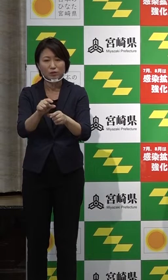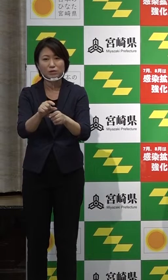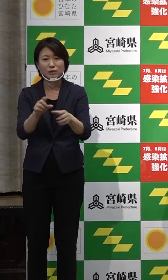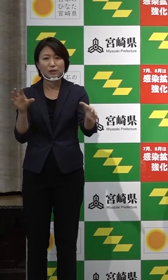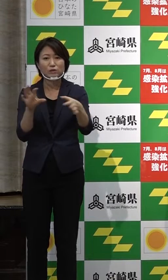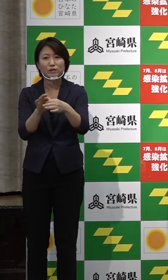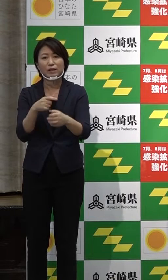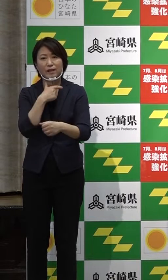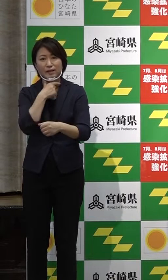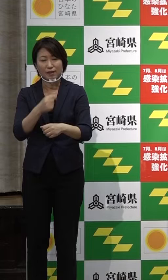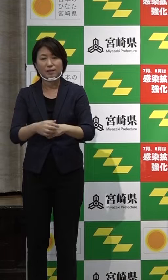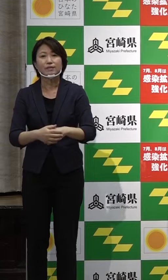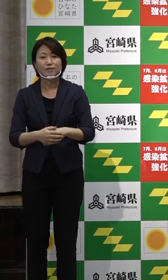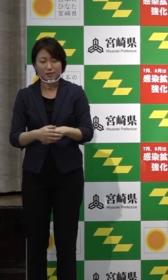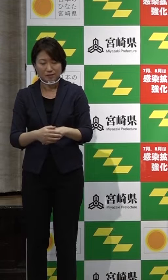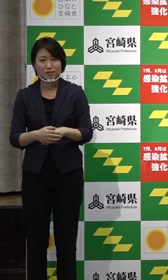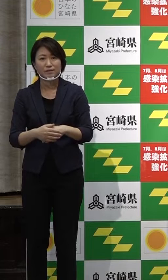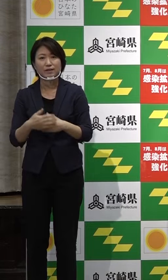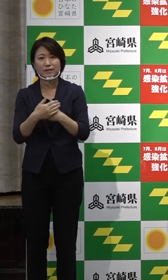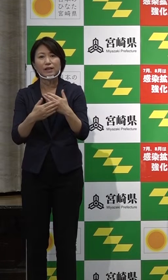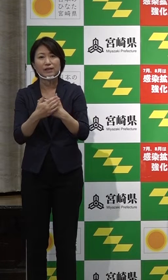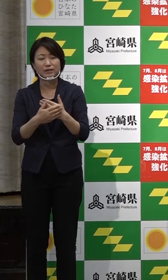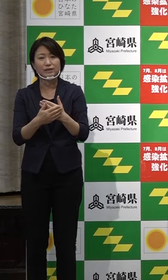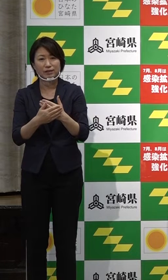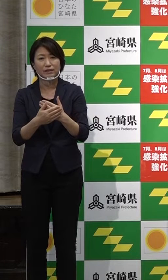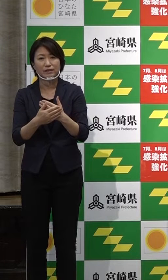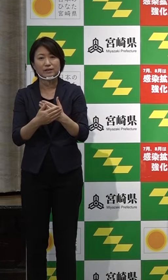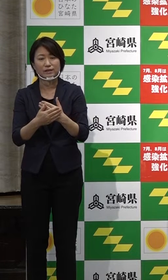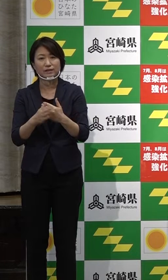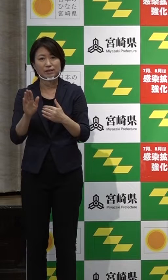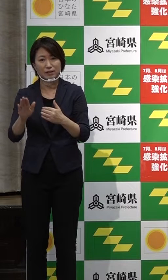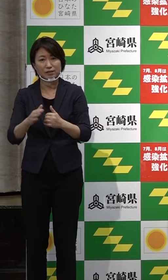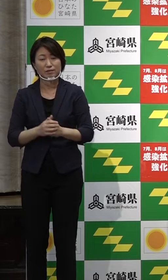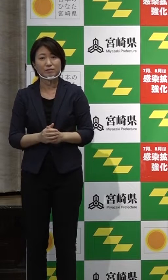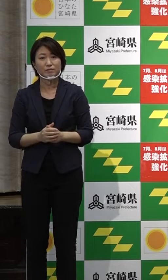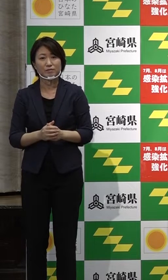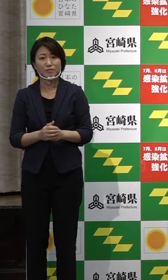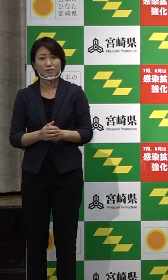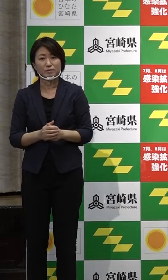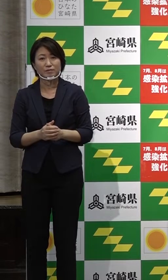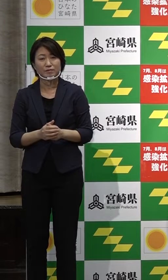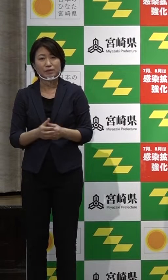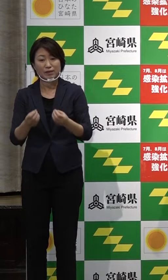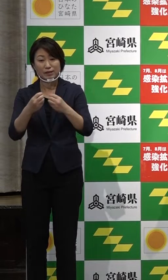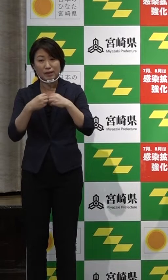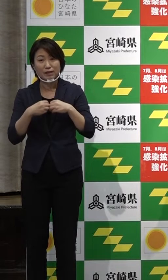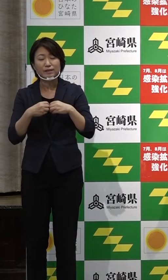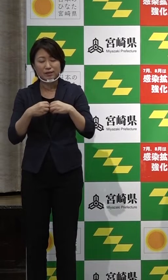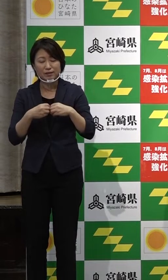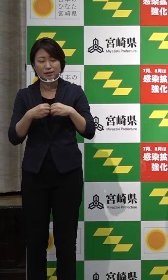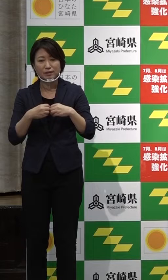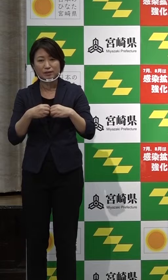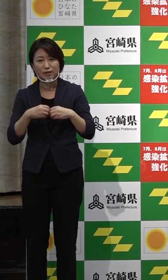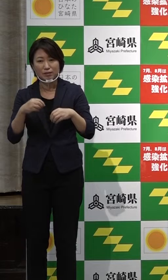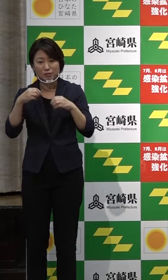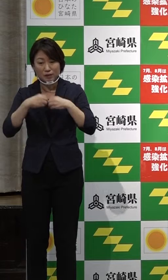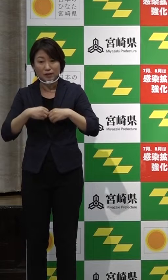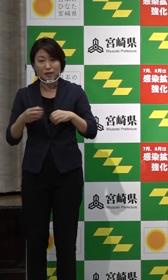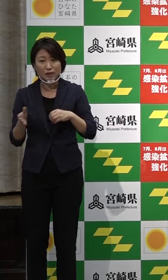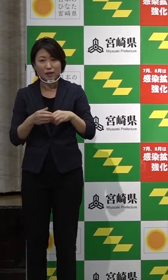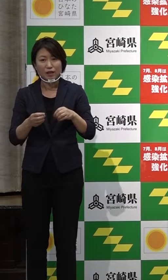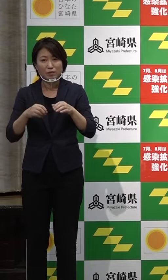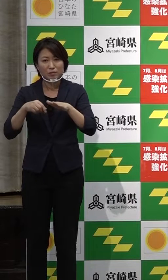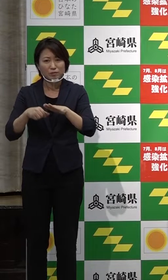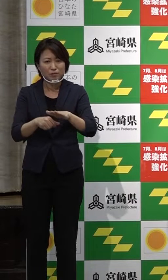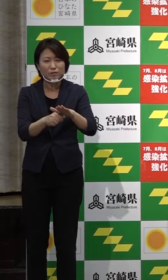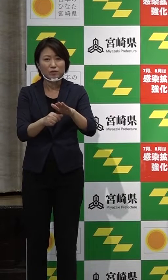重要な局面であろうかと考えております。潜伏期間を考えますと、今このように強い注意喚起を行